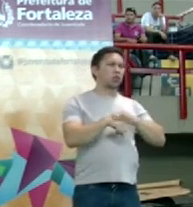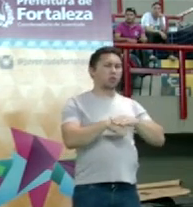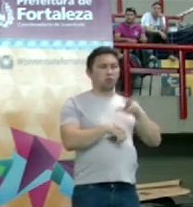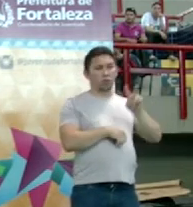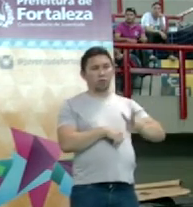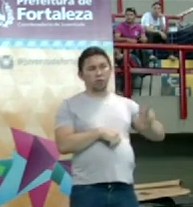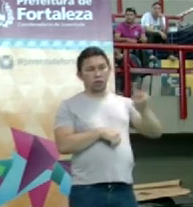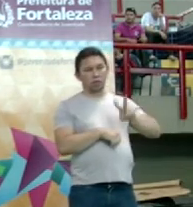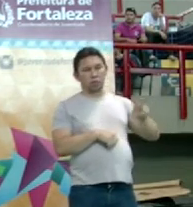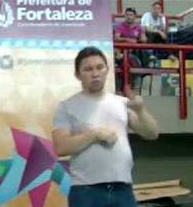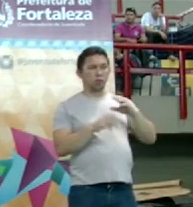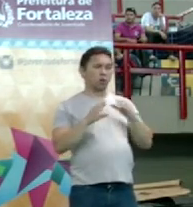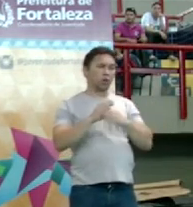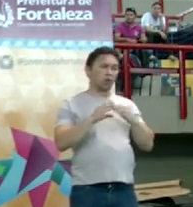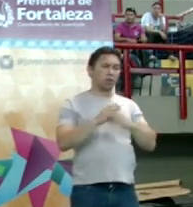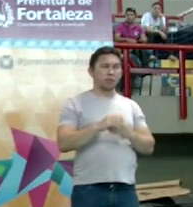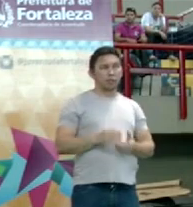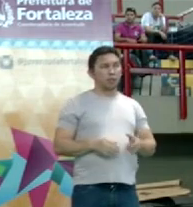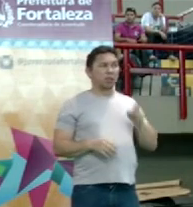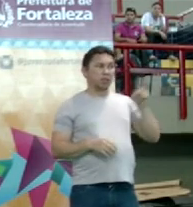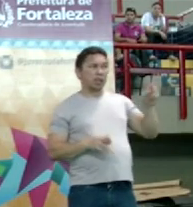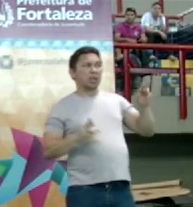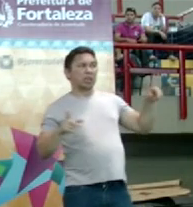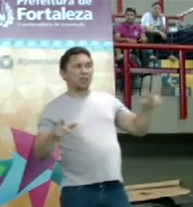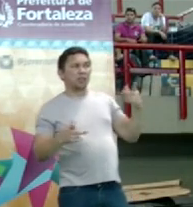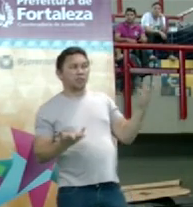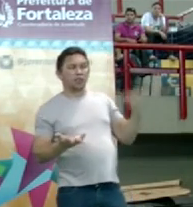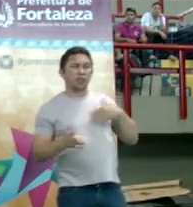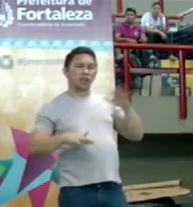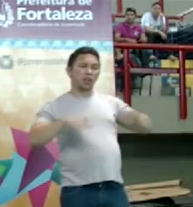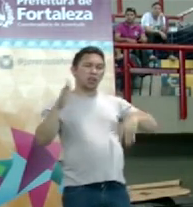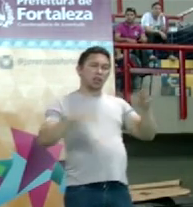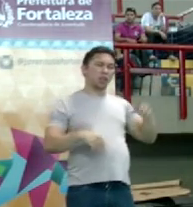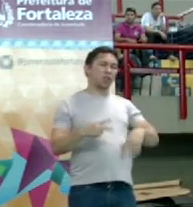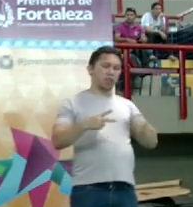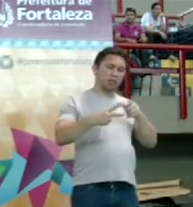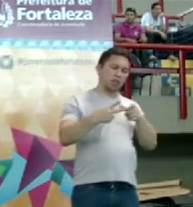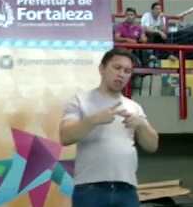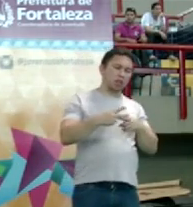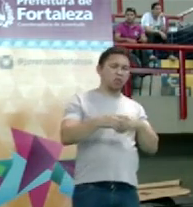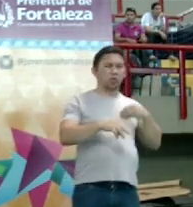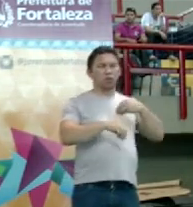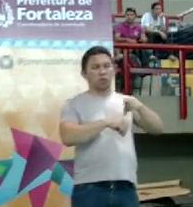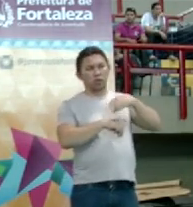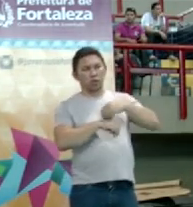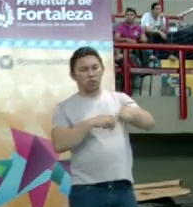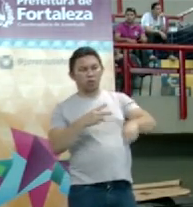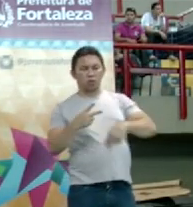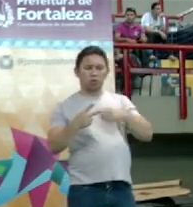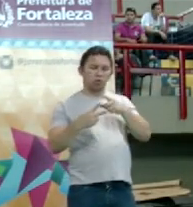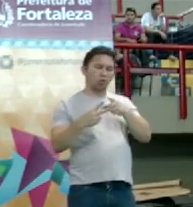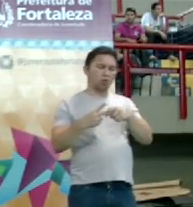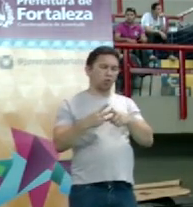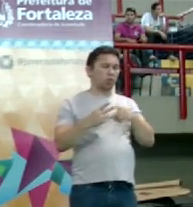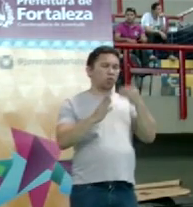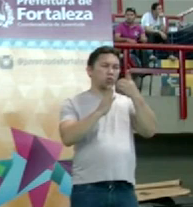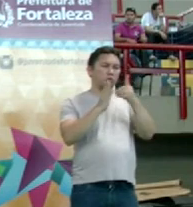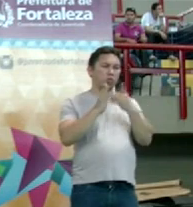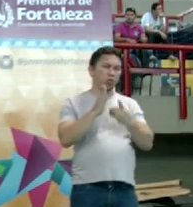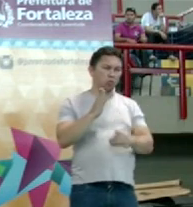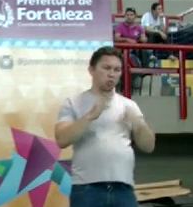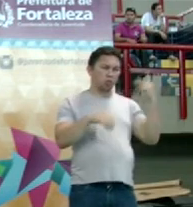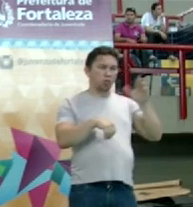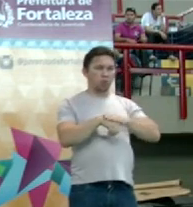UES é uma caixinha de surpresa. Às vezes ela coloca 2 narrações ou 2 dissertações.